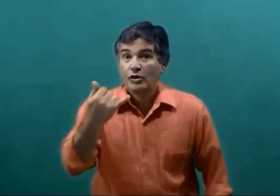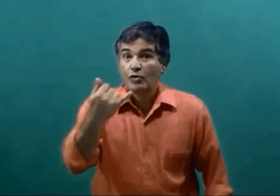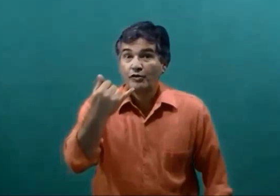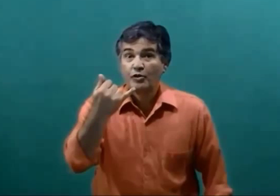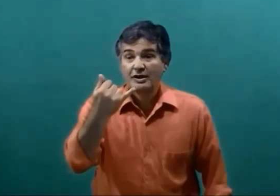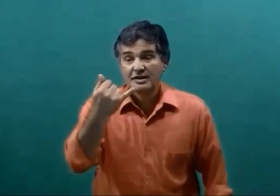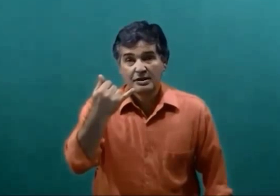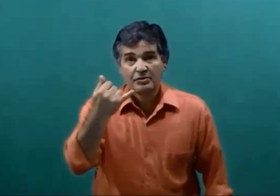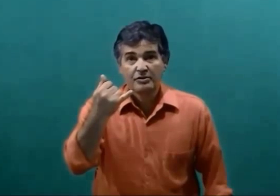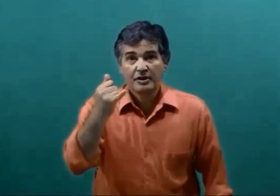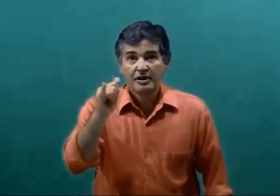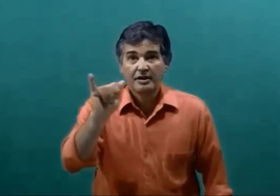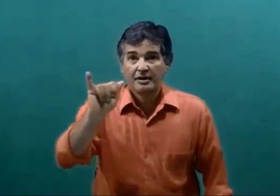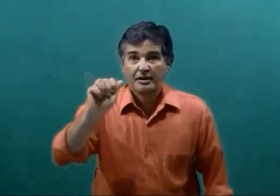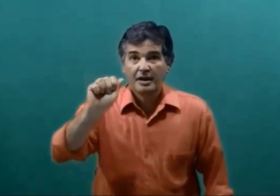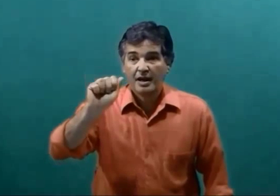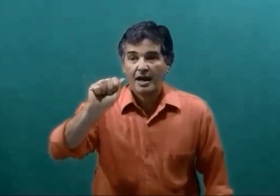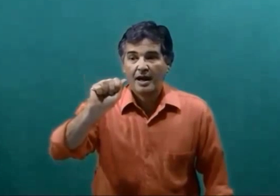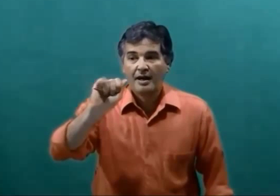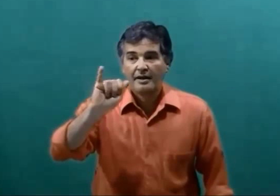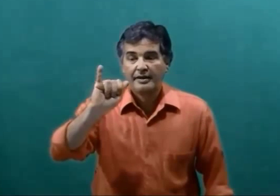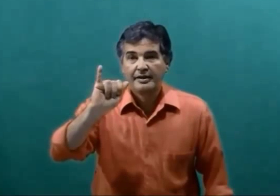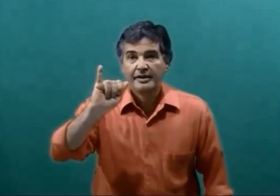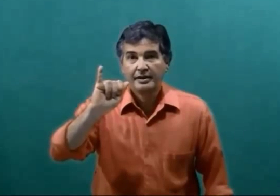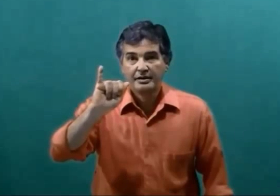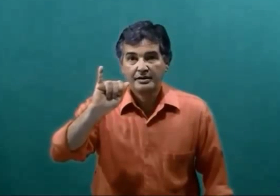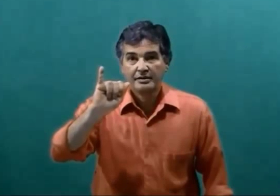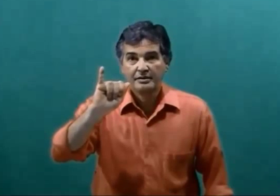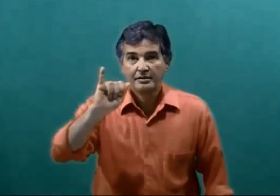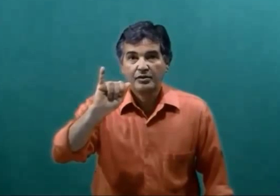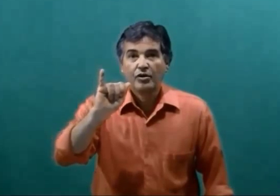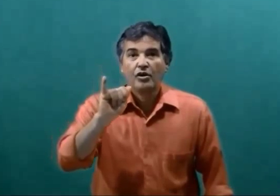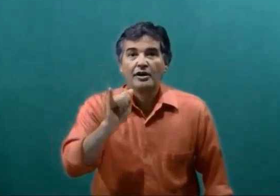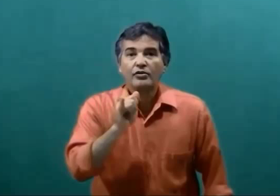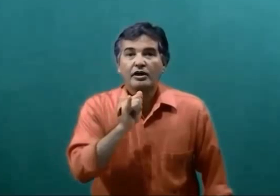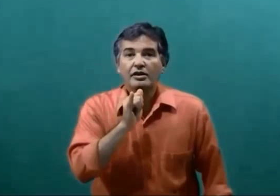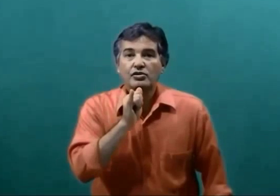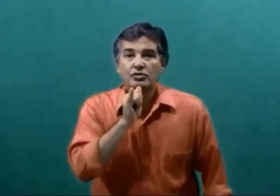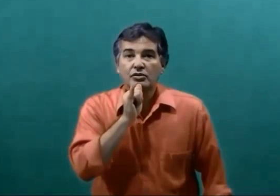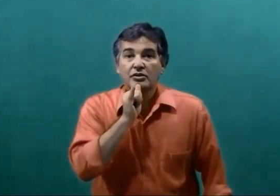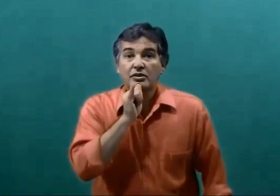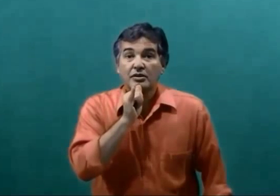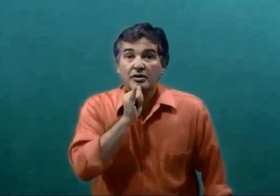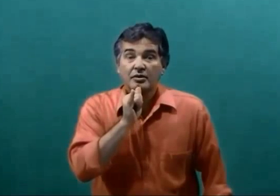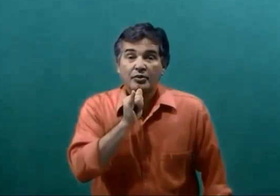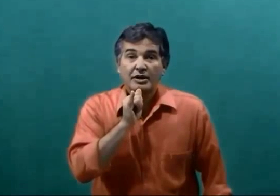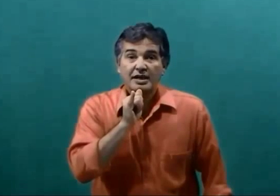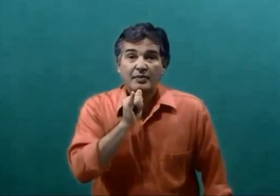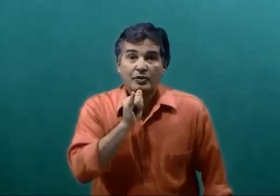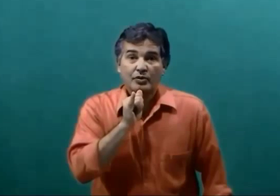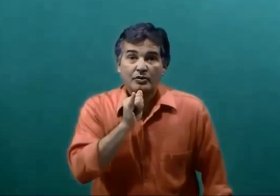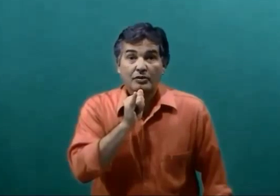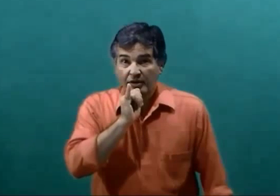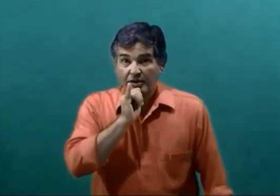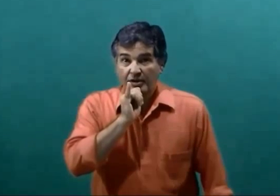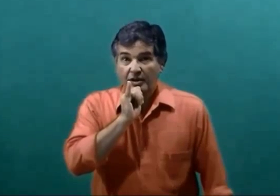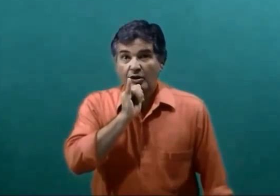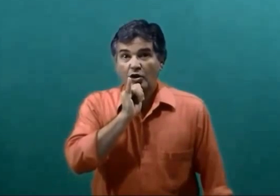a configuração em A, I, coloca no queixo, por exemplo. E logo